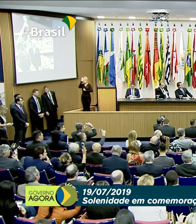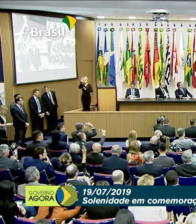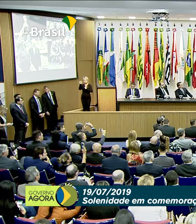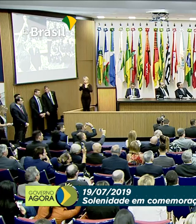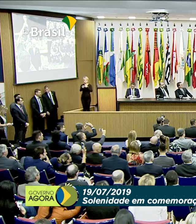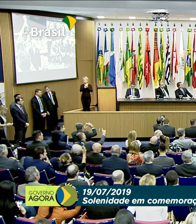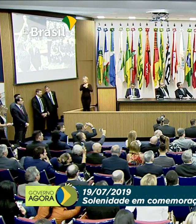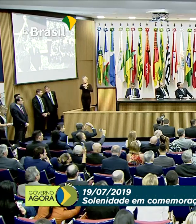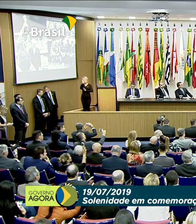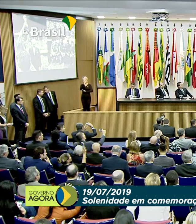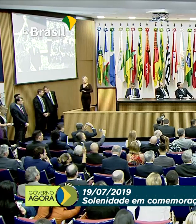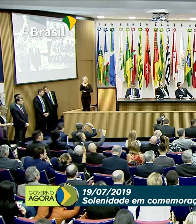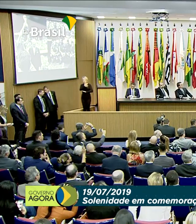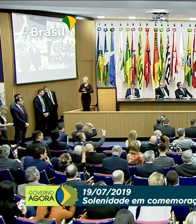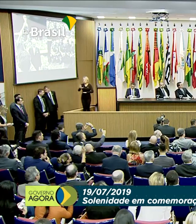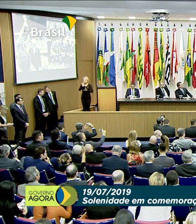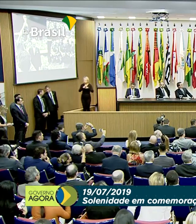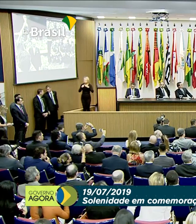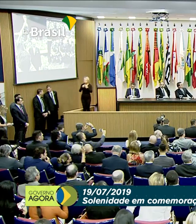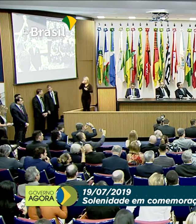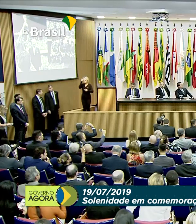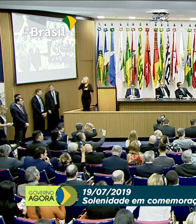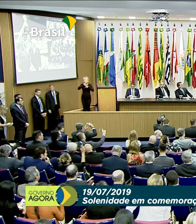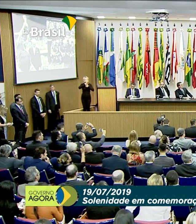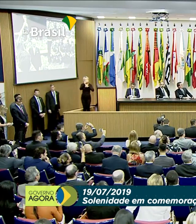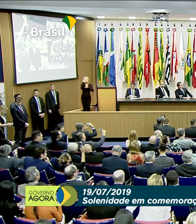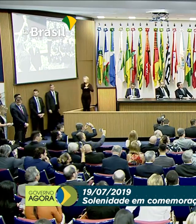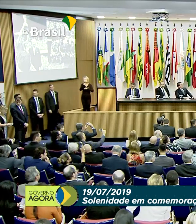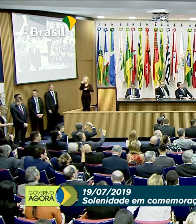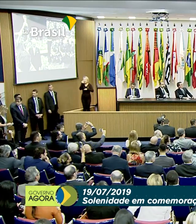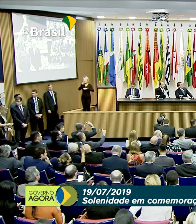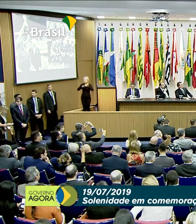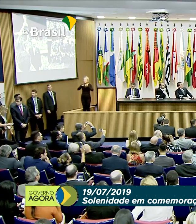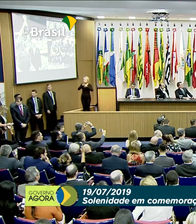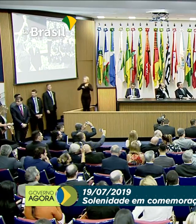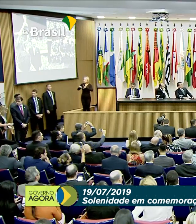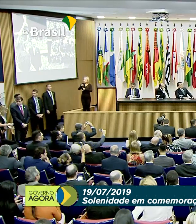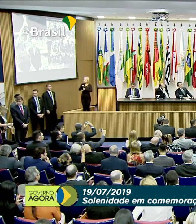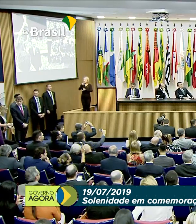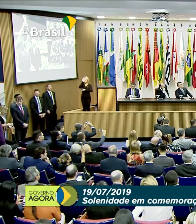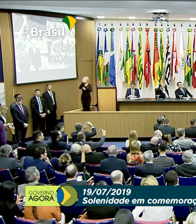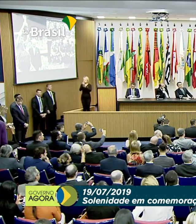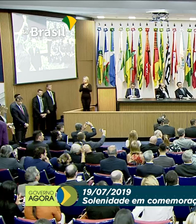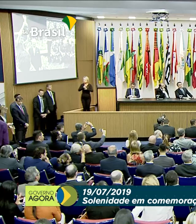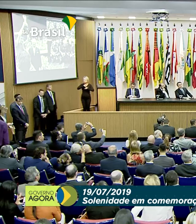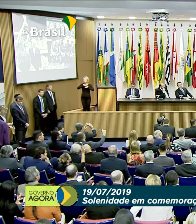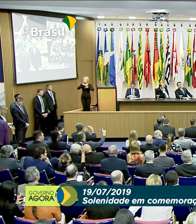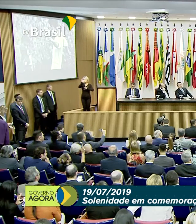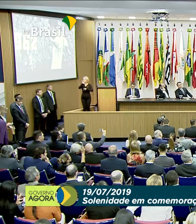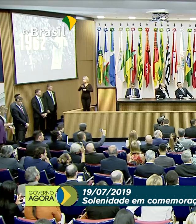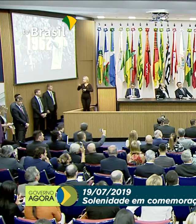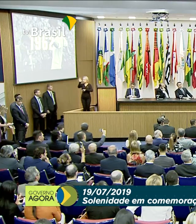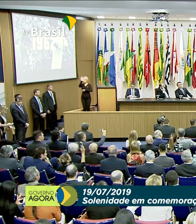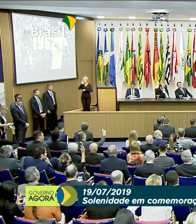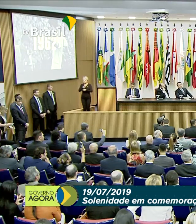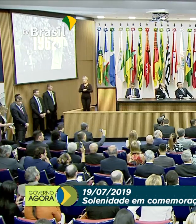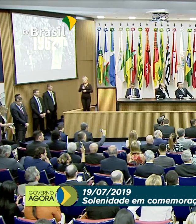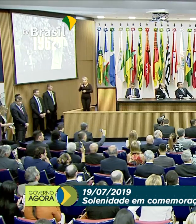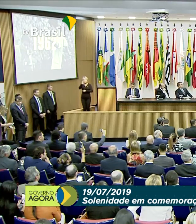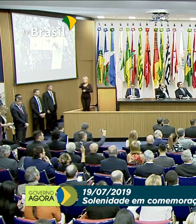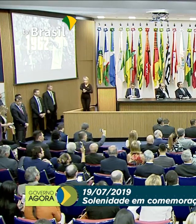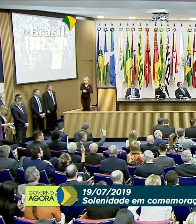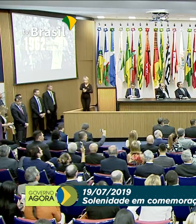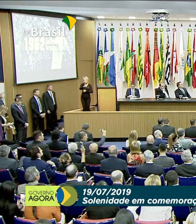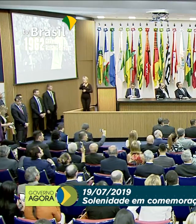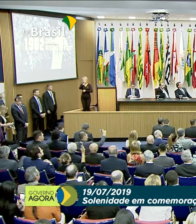identificação nacional ao reunir pessoas de todas as cores, condições sociais, crenças e diferentes regiões do país. A dose foi repetida